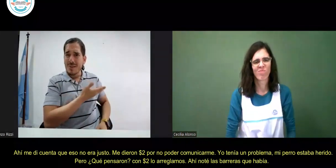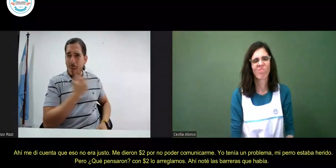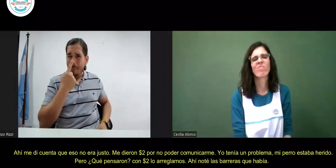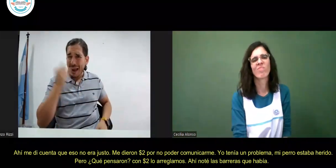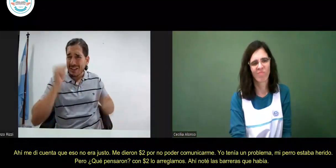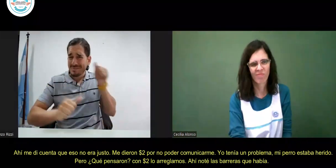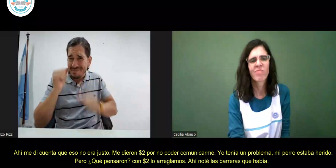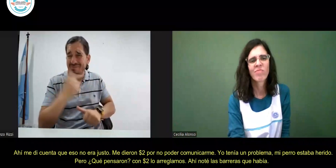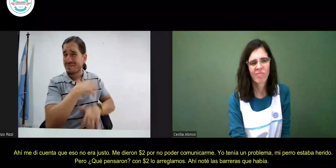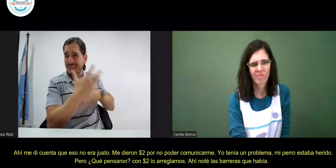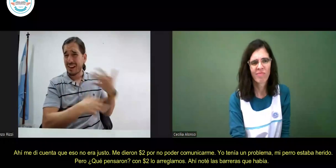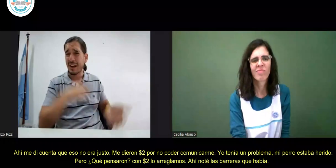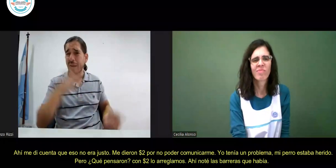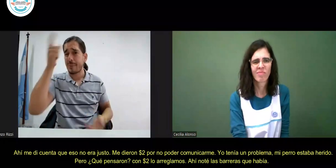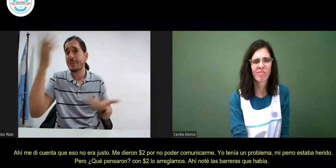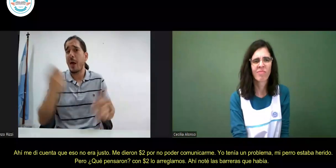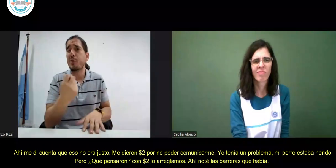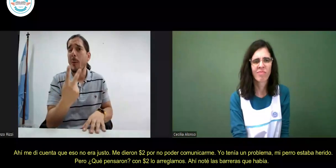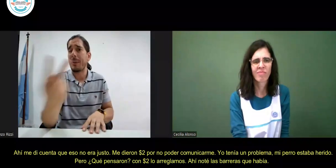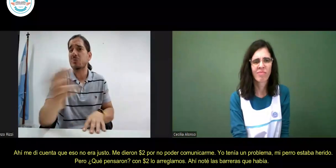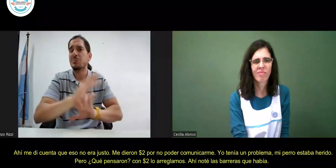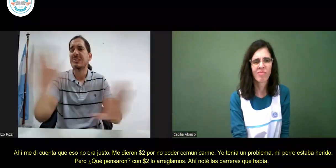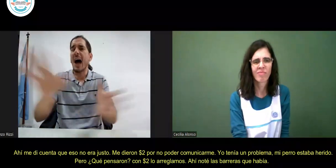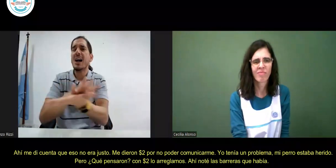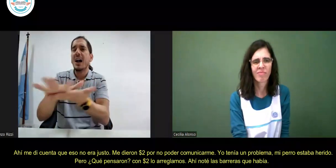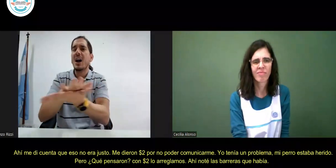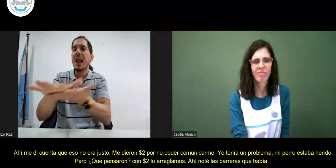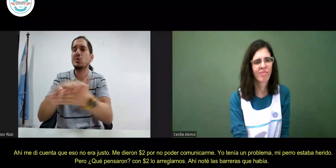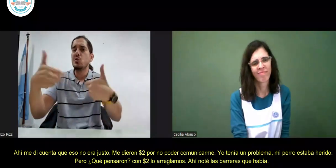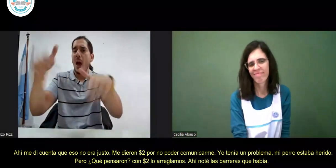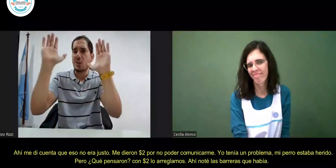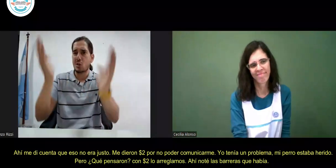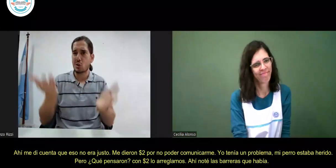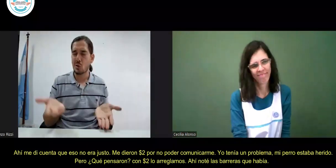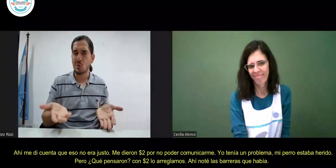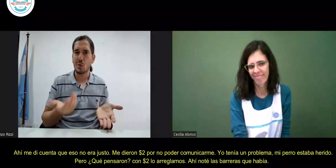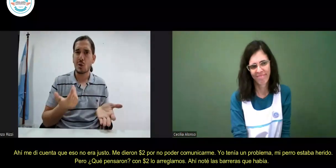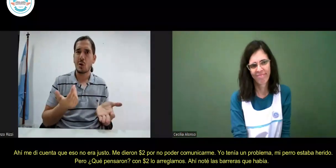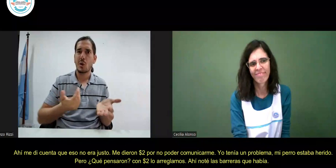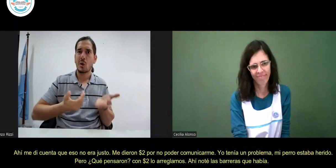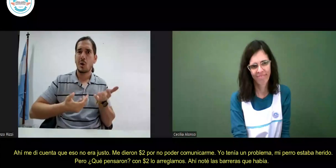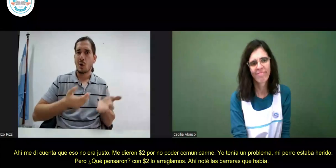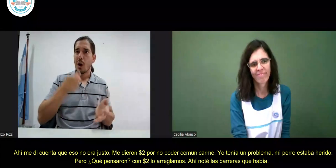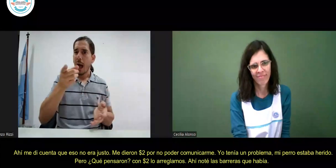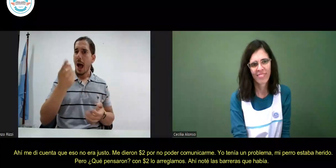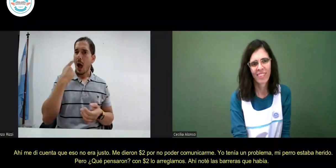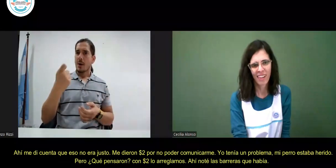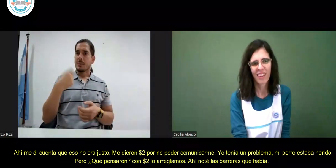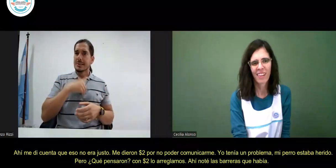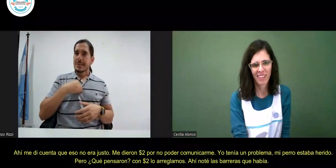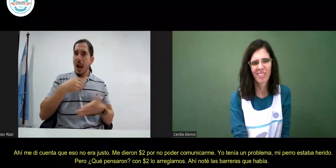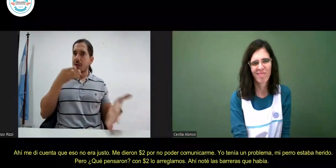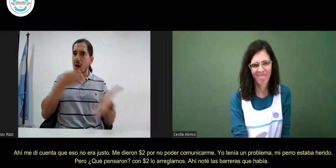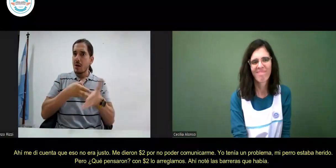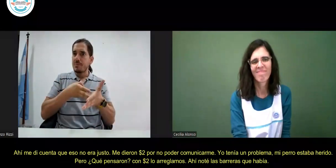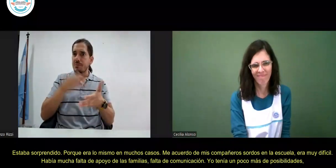poder comunicarme. Yo tenía un problema, mi perro estaba herido. ¿Pero qué pensaron? Con 2 pesos lo arreglamos. Ahí noté